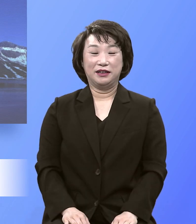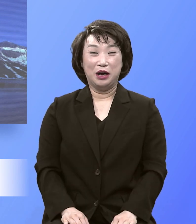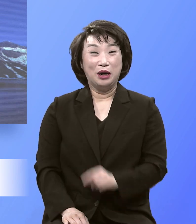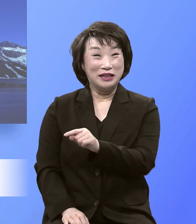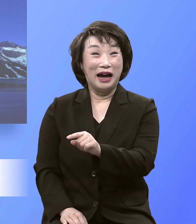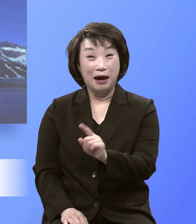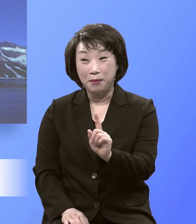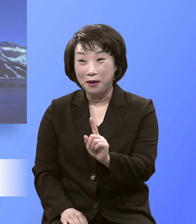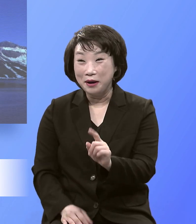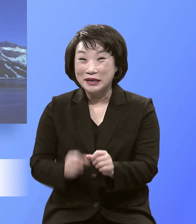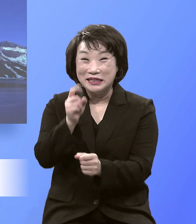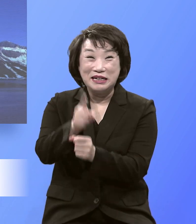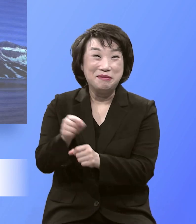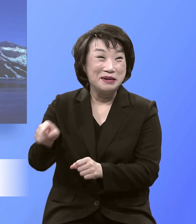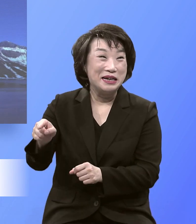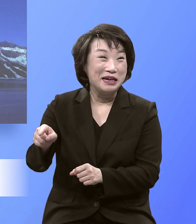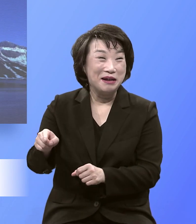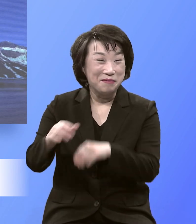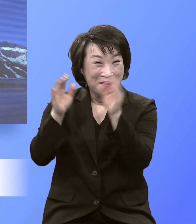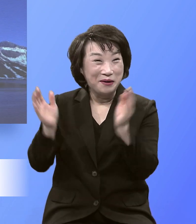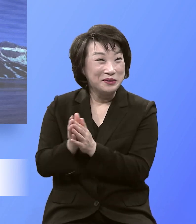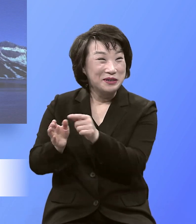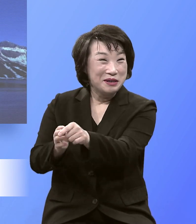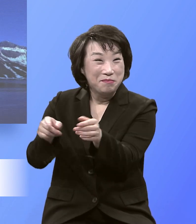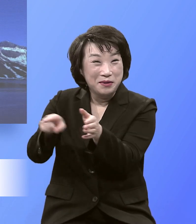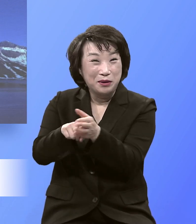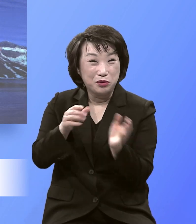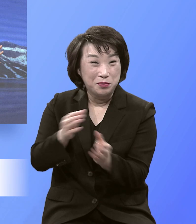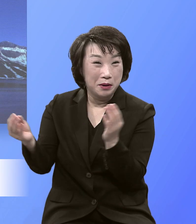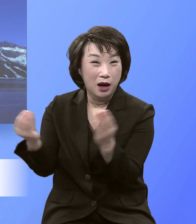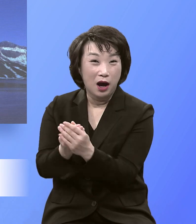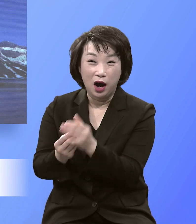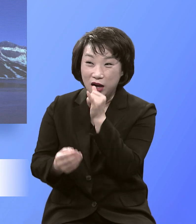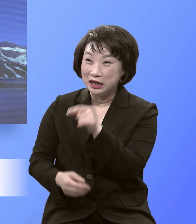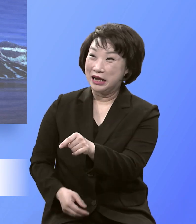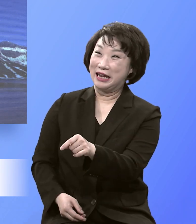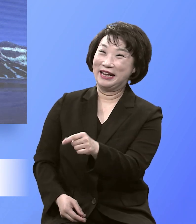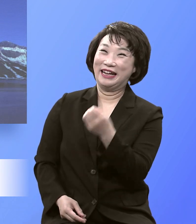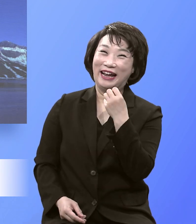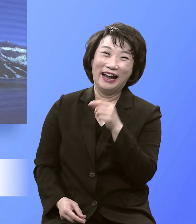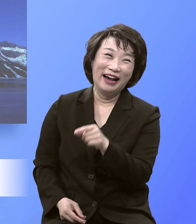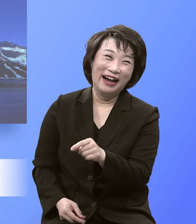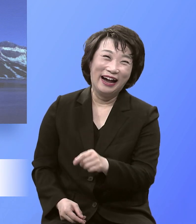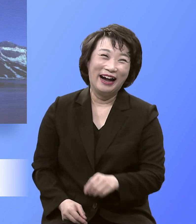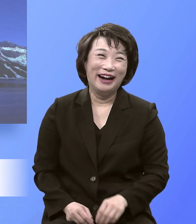그랬더니 이미 다 그럴 줄로 믿고 준비 다 했는데,